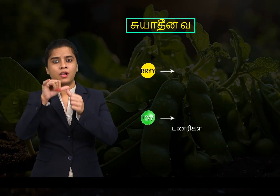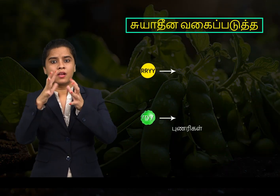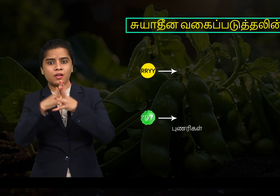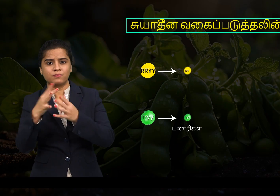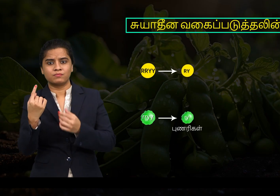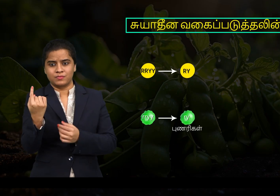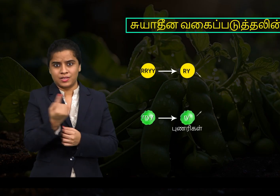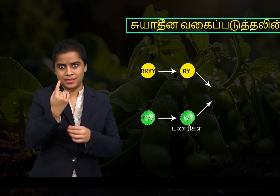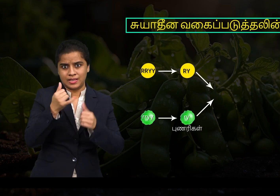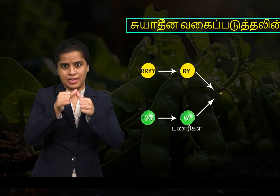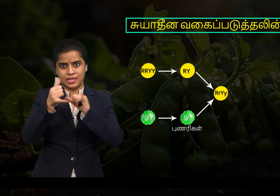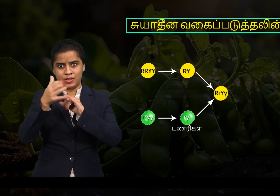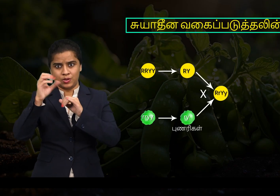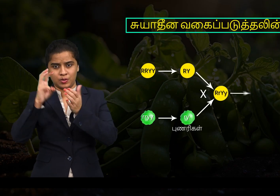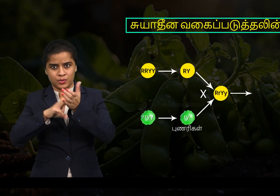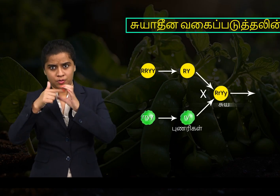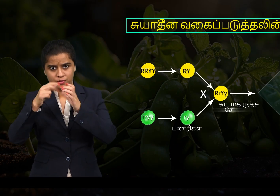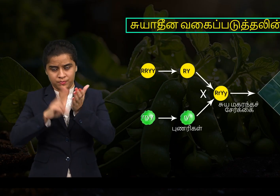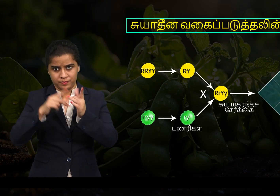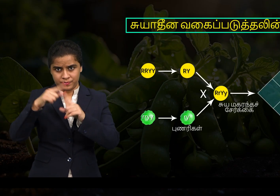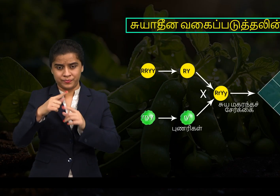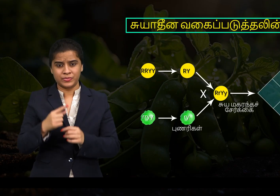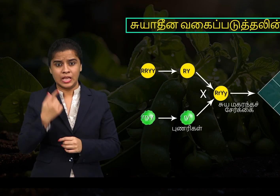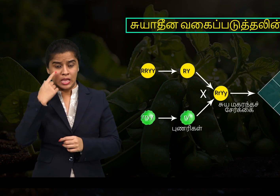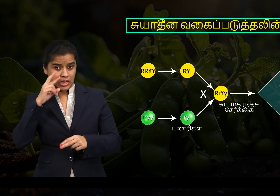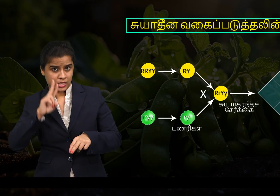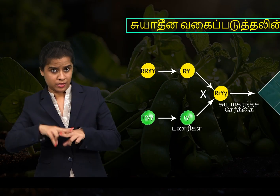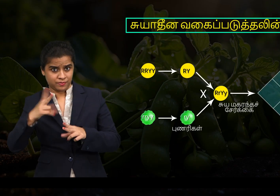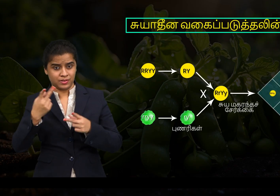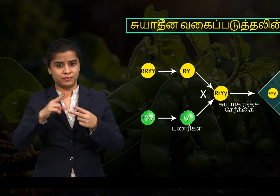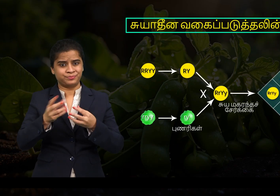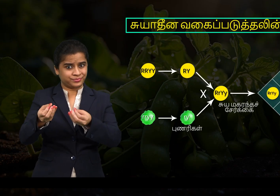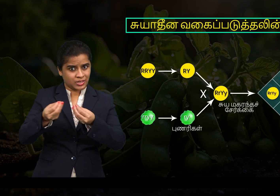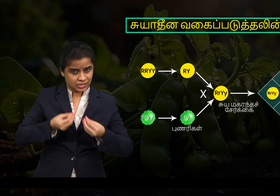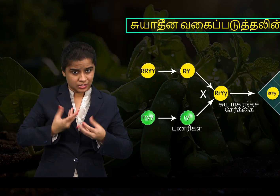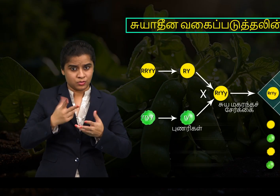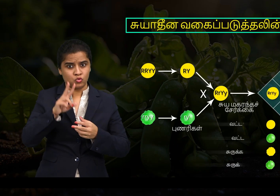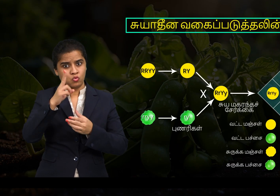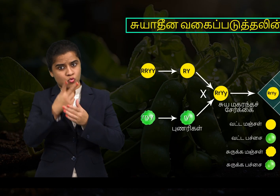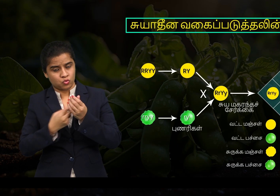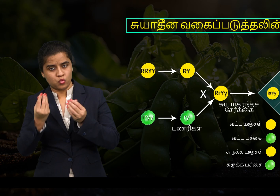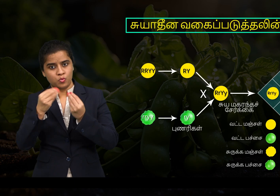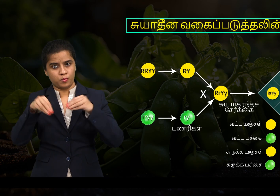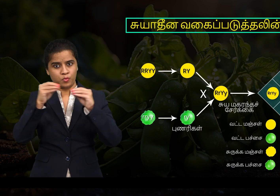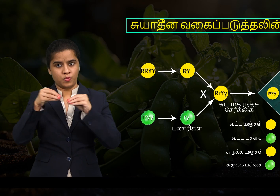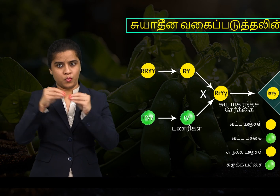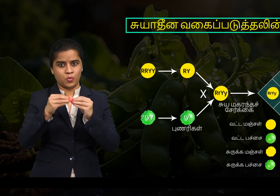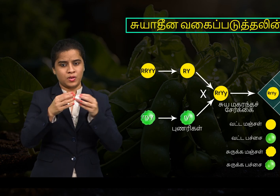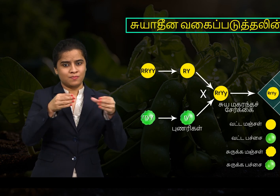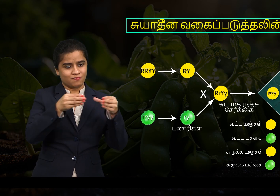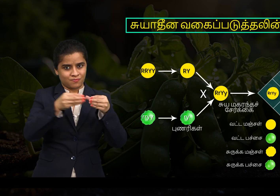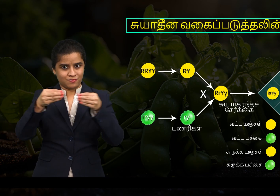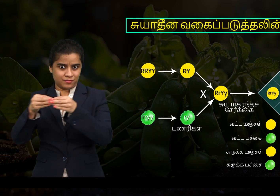சுயாதீன வகைப்படுத்தலின் சட்டம். 2 அல்லது அதற்கு மேம்பட்ட ஜோடி பண்புகள் ஒரே